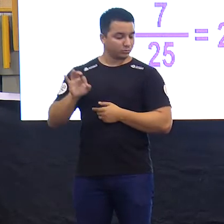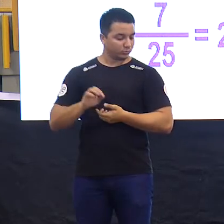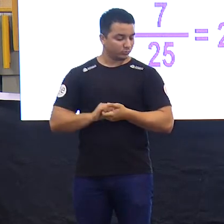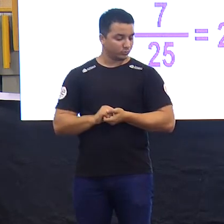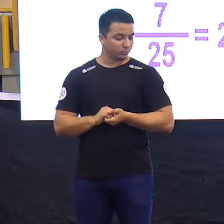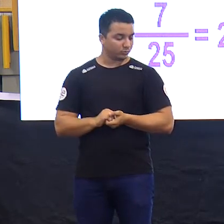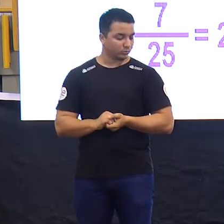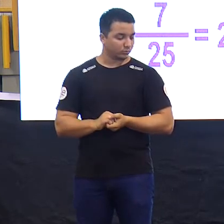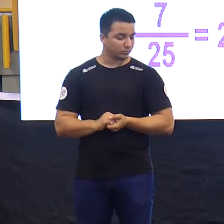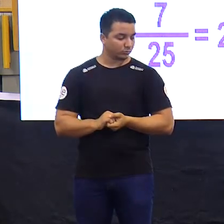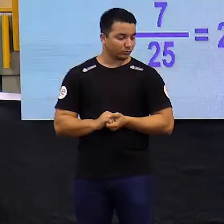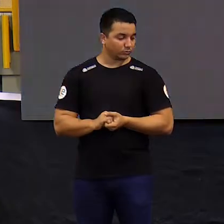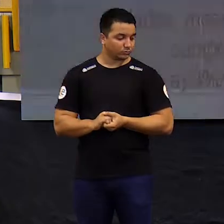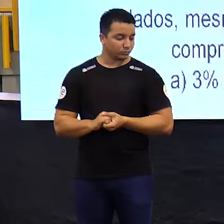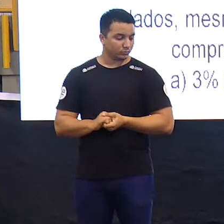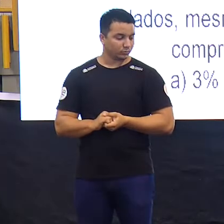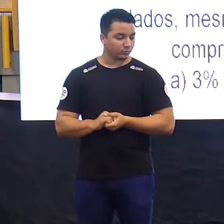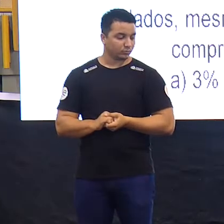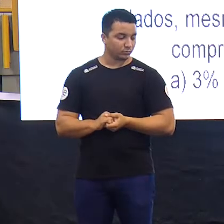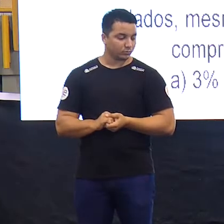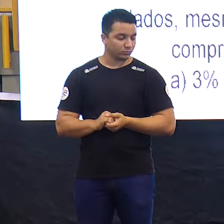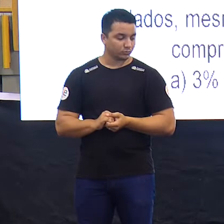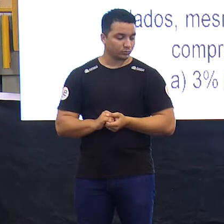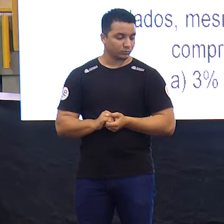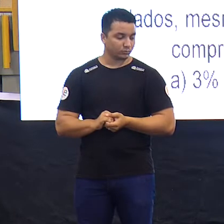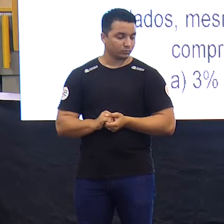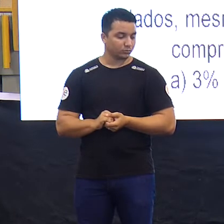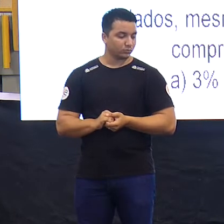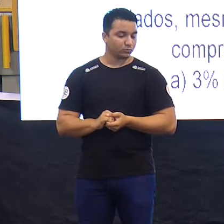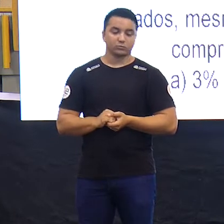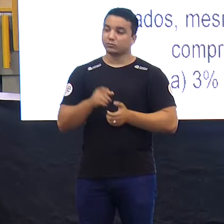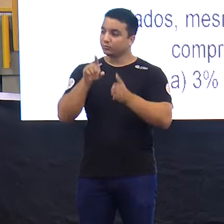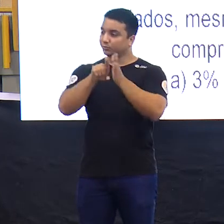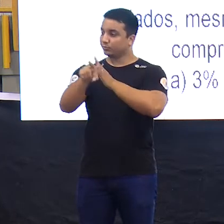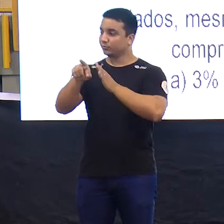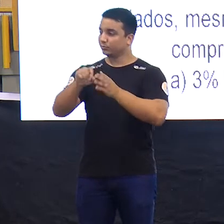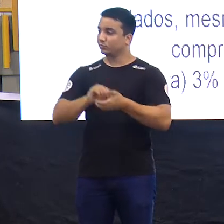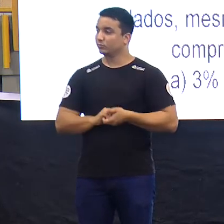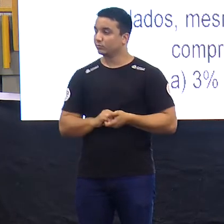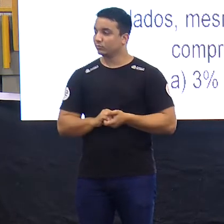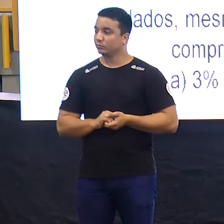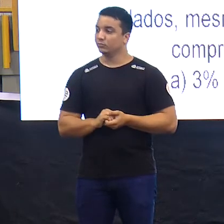87,5%. Massa? Show? Vamos pegar uma questãozinha do